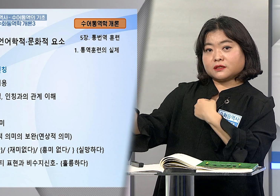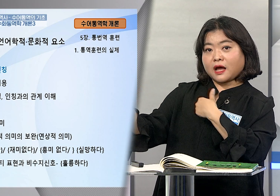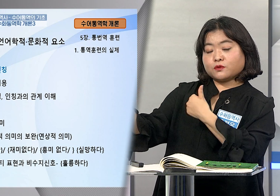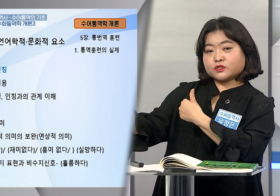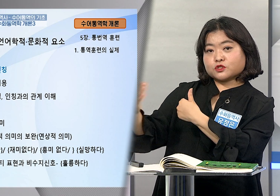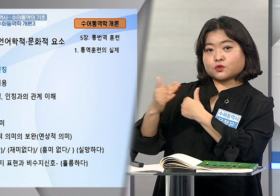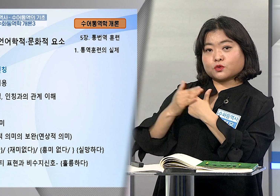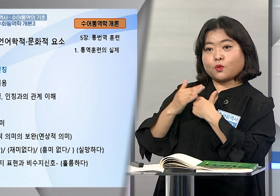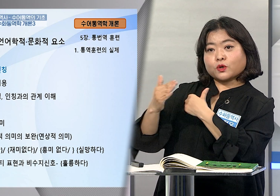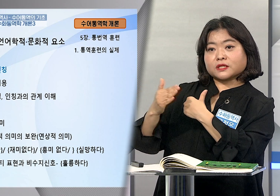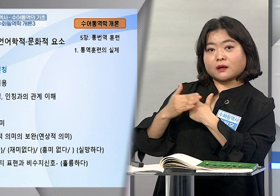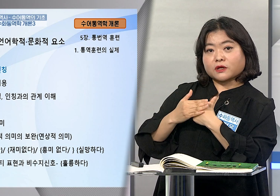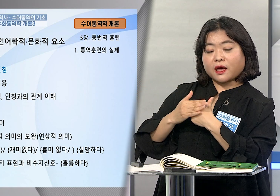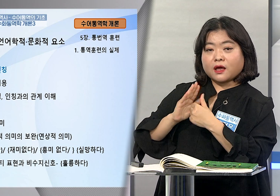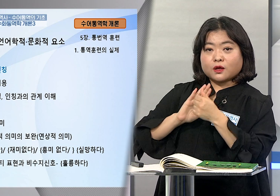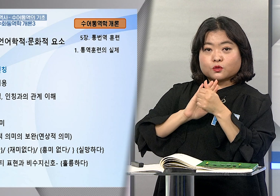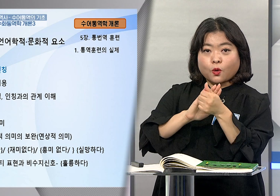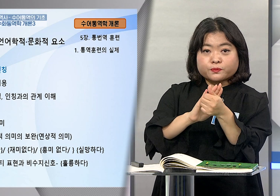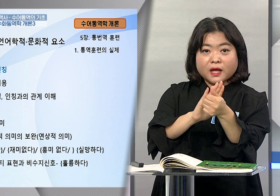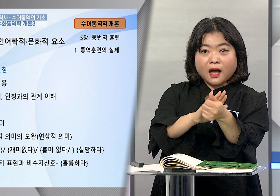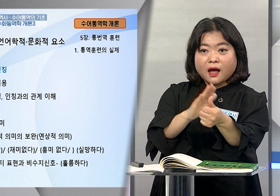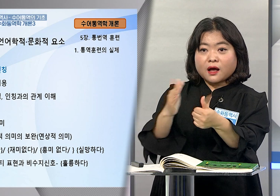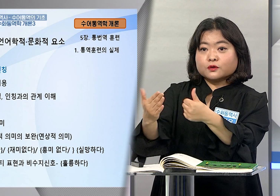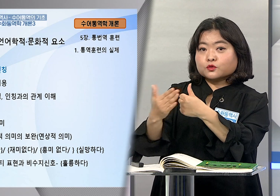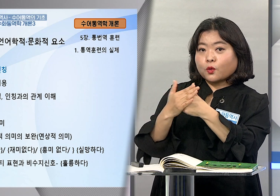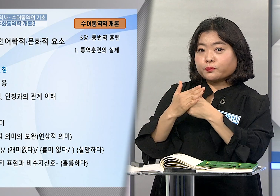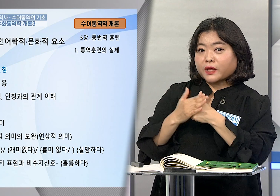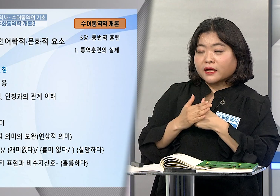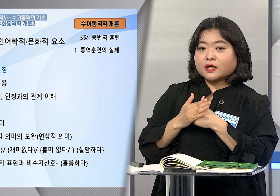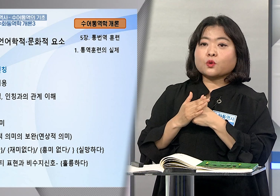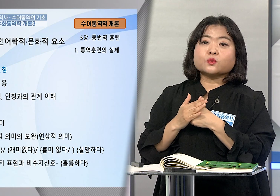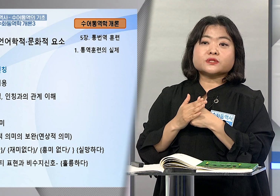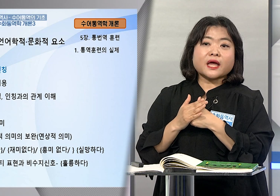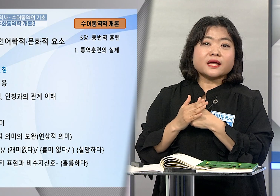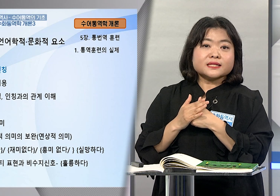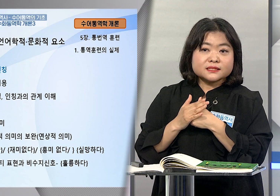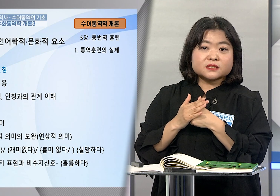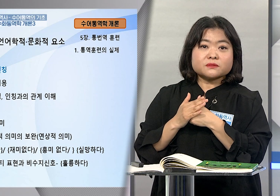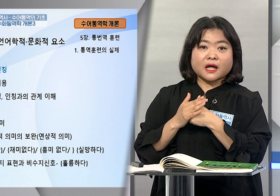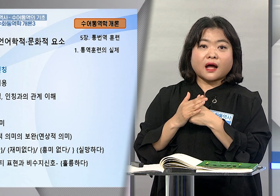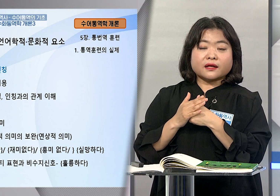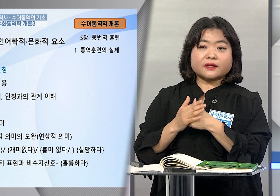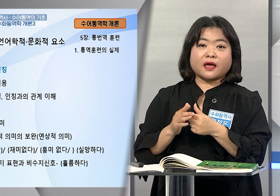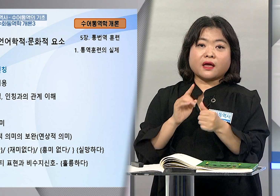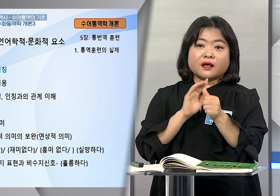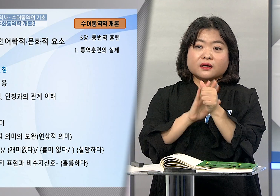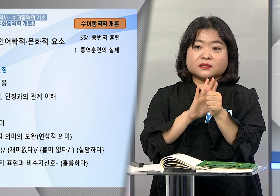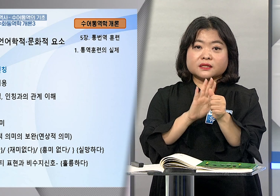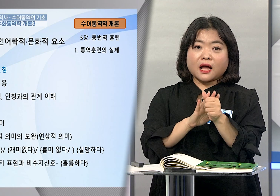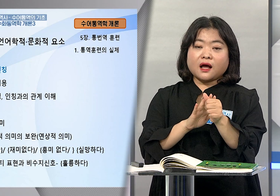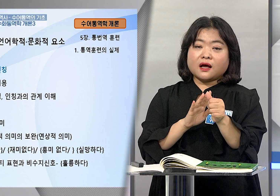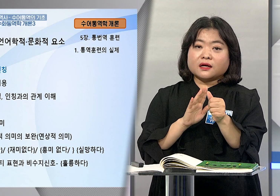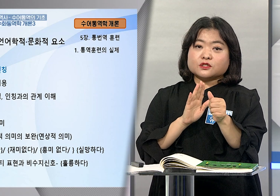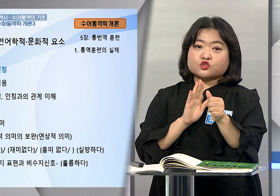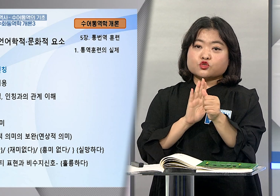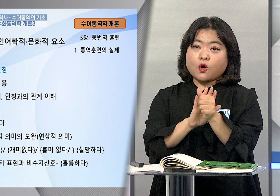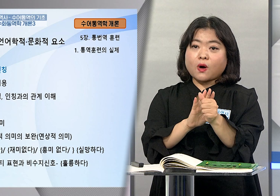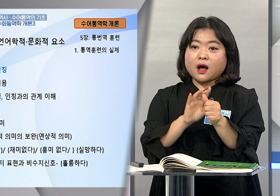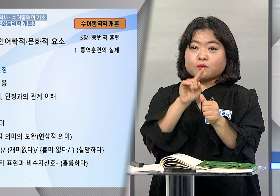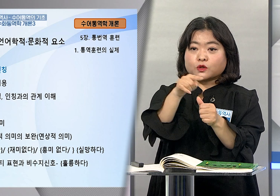나의 위치 쪽으로 오기 때문에 돕다, 이게 동사의 일치입니다. 네, 그러니까 주어와